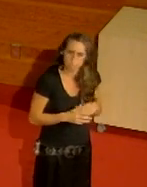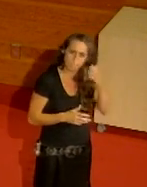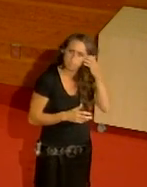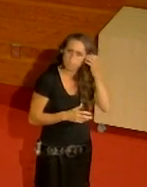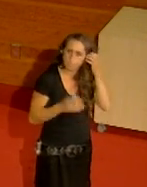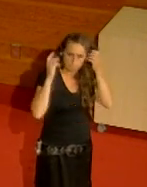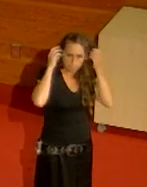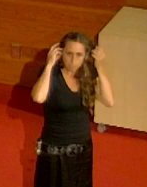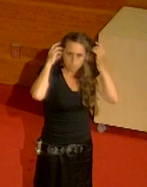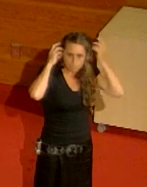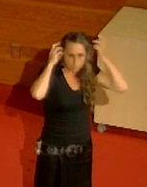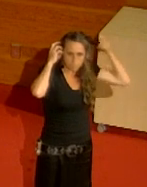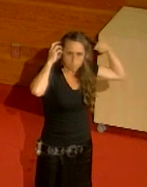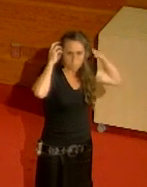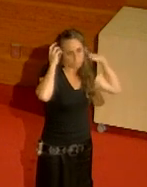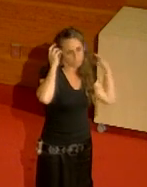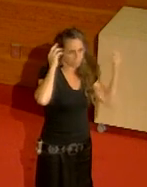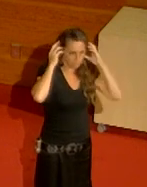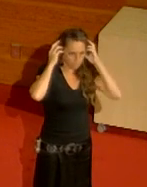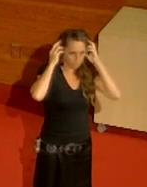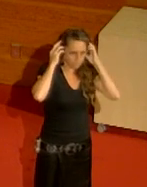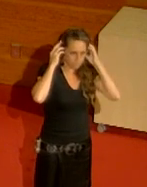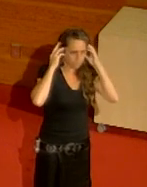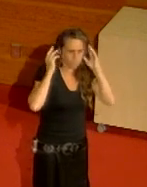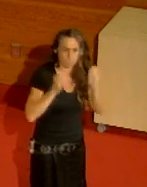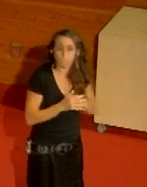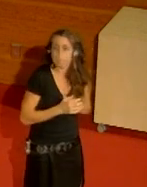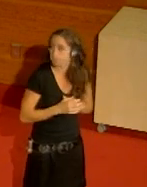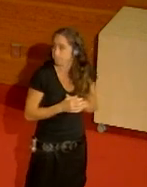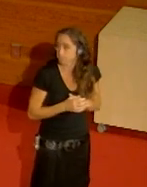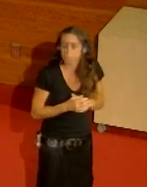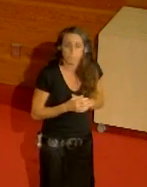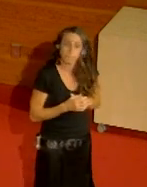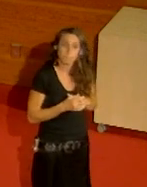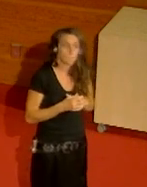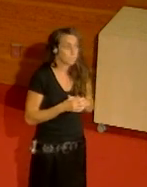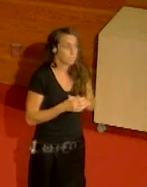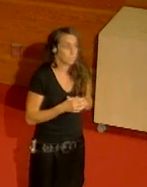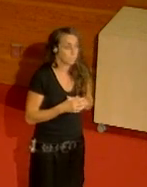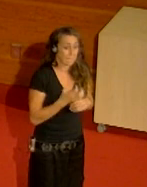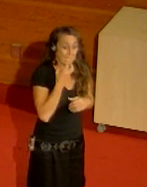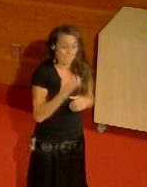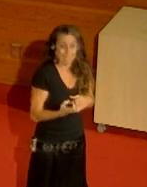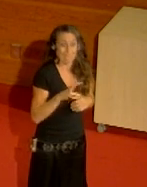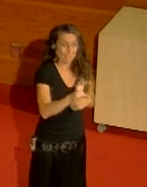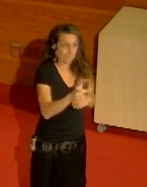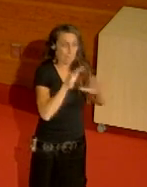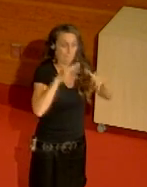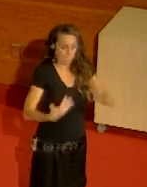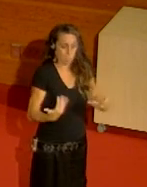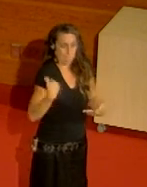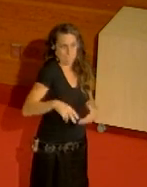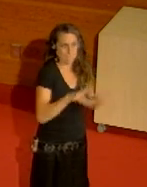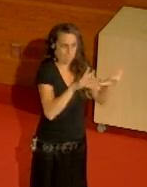y luego Otro aspecto de este nuevo del Israel actual que cumple 75